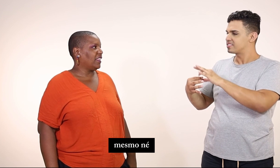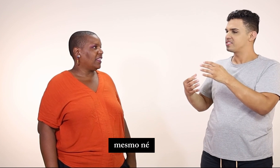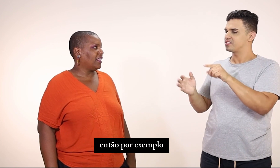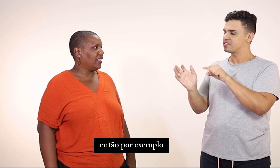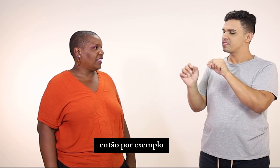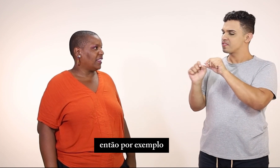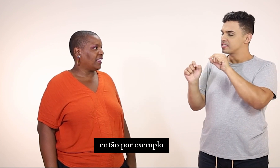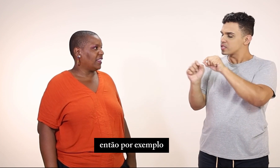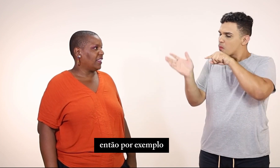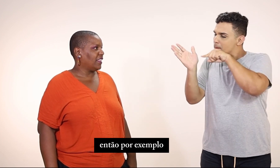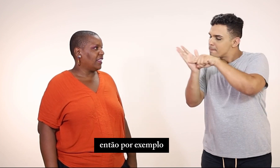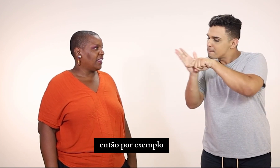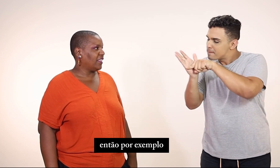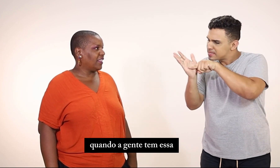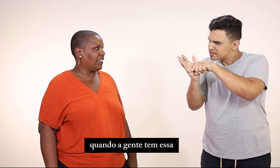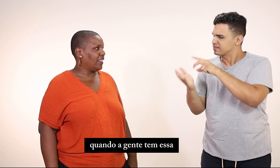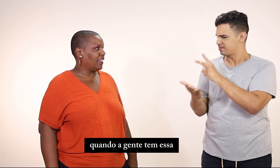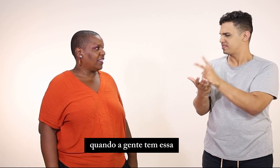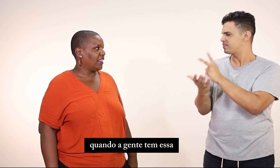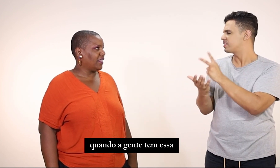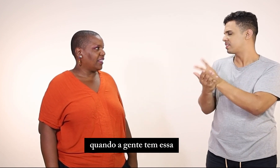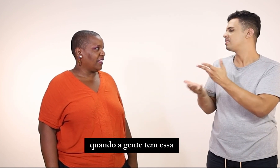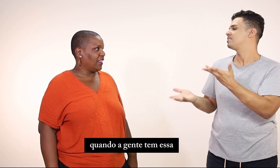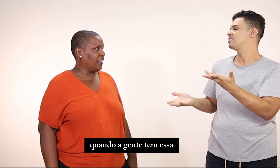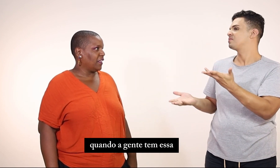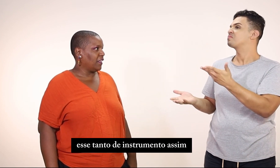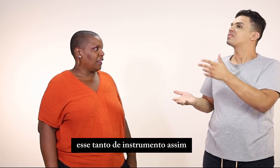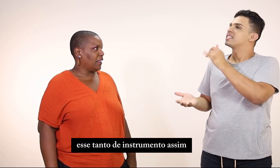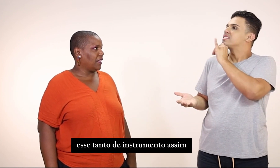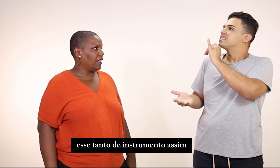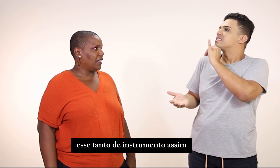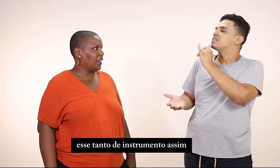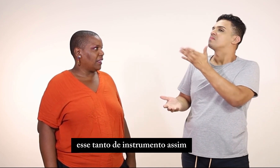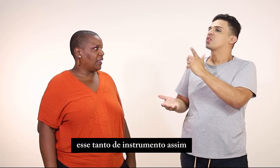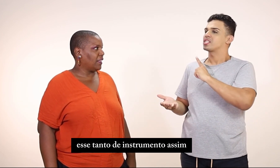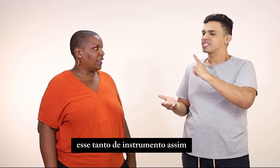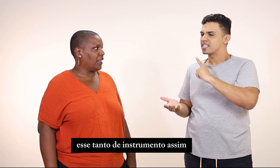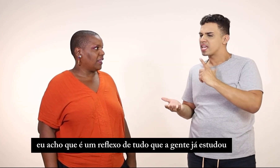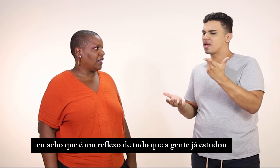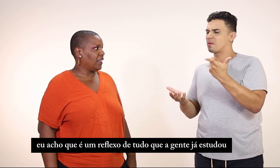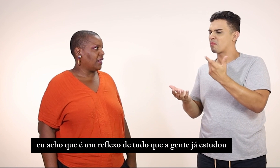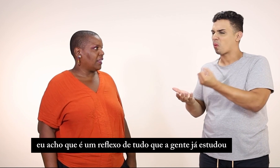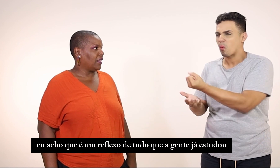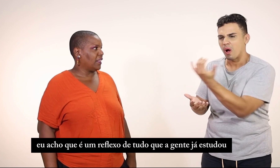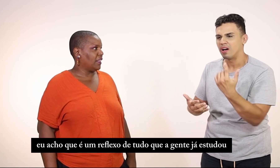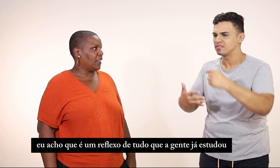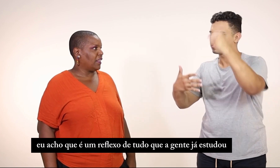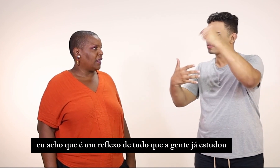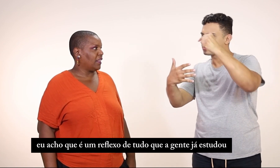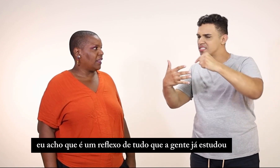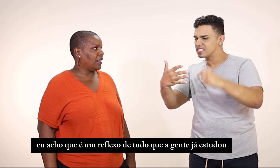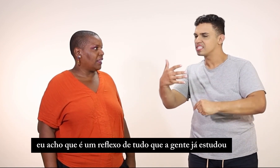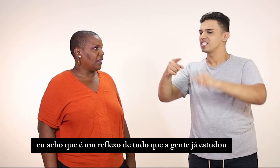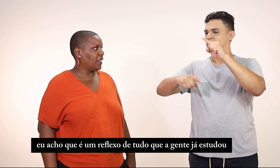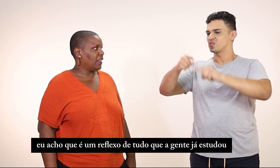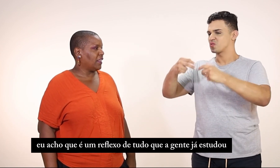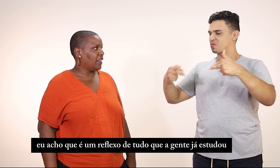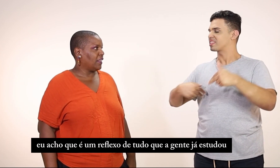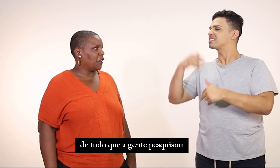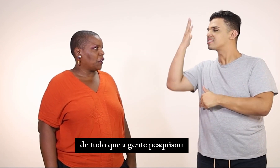né? Então, por exemplo, quando a gente tem esse tanto de instrumento assim, eu acho que é um reflexo de tudo que a gente já estudou, de tudo que